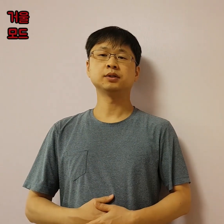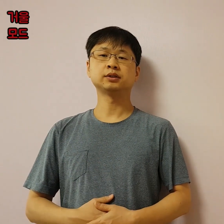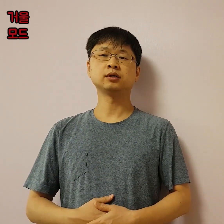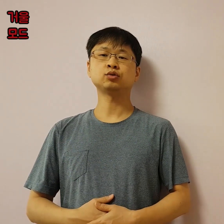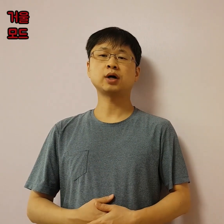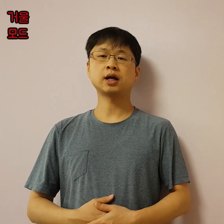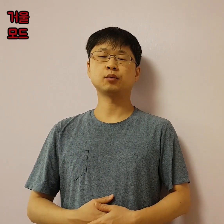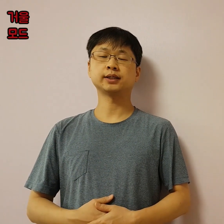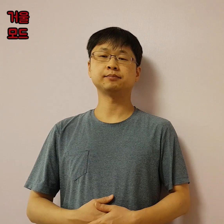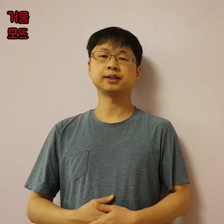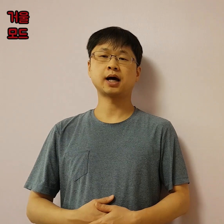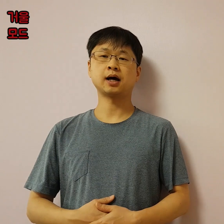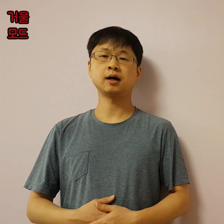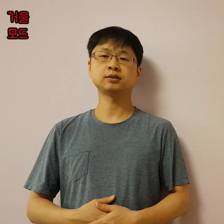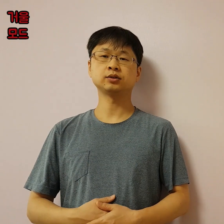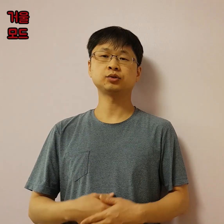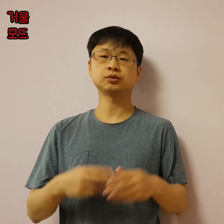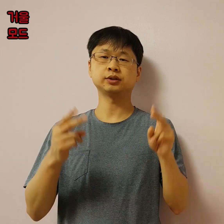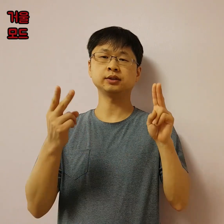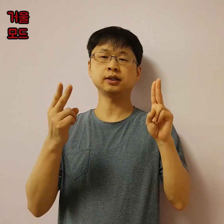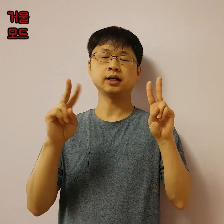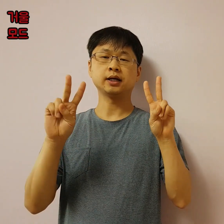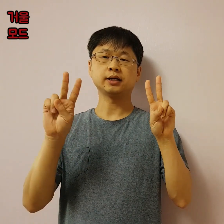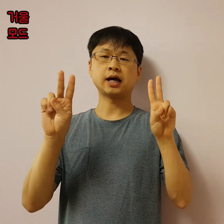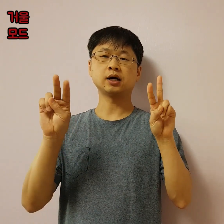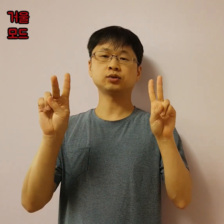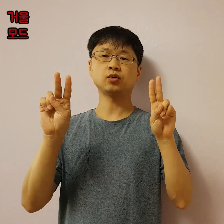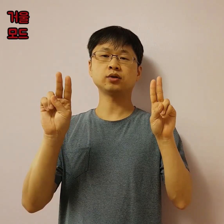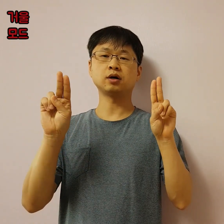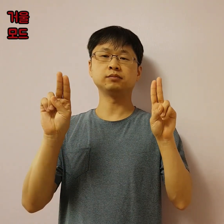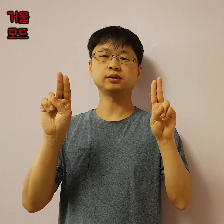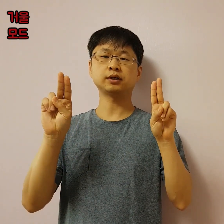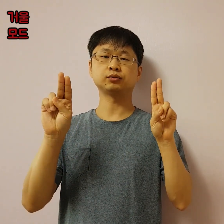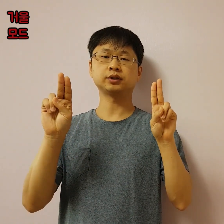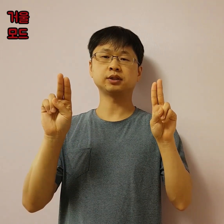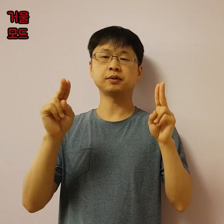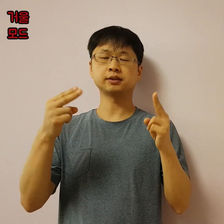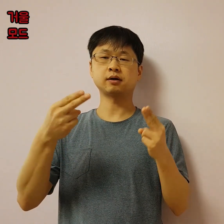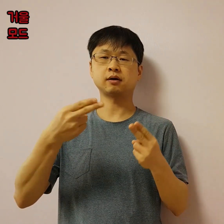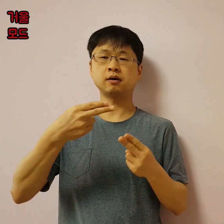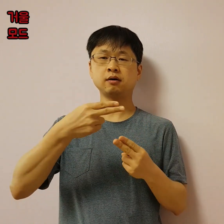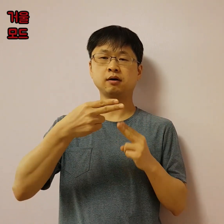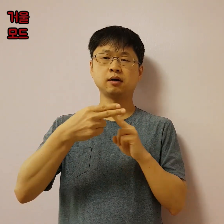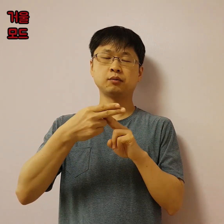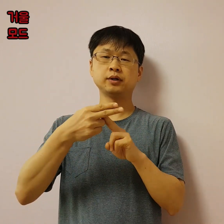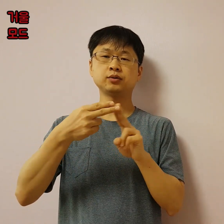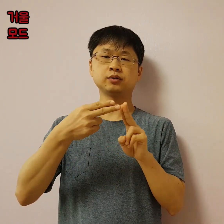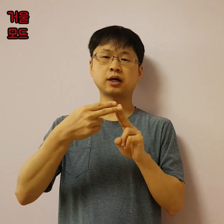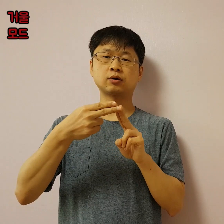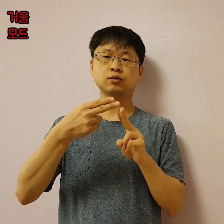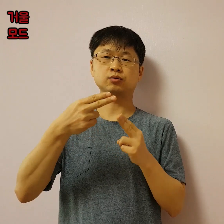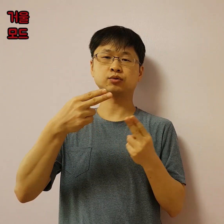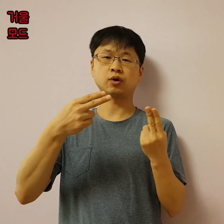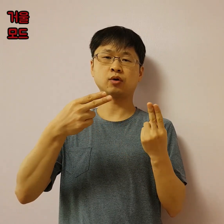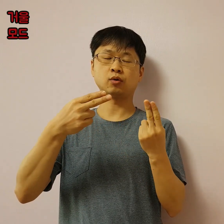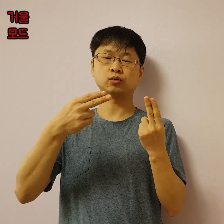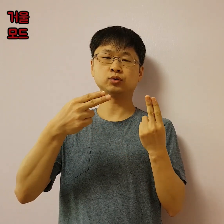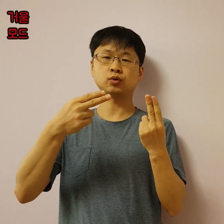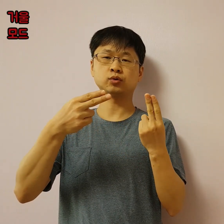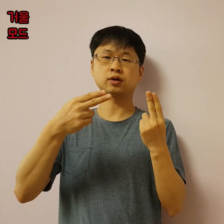다음은 저축 알아보겠습니다. 저축은 양손 검지와 중지를 펴서 왼손은 가로로 두고요. 오른손